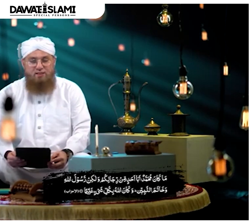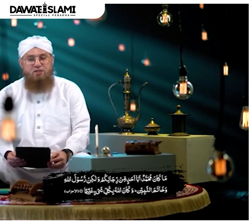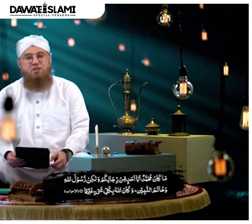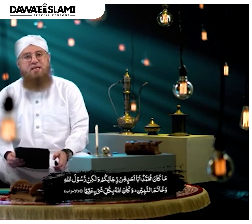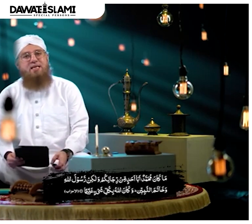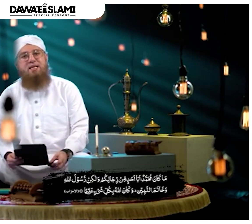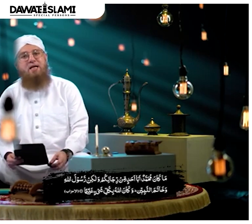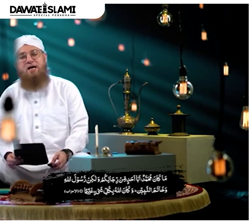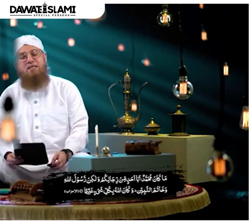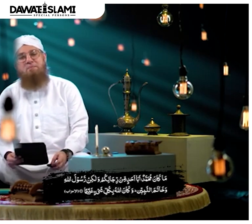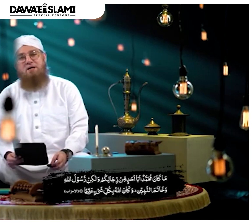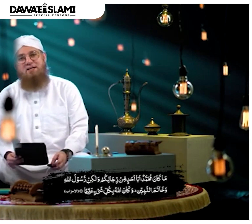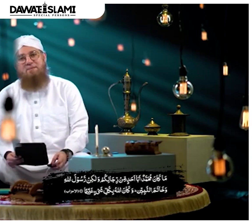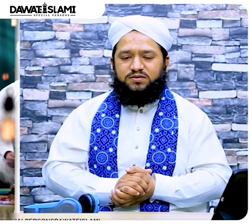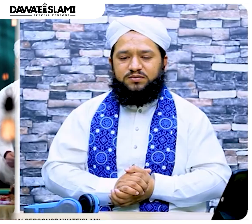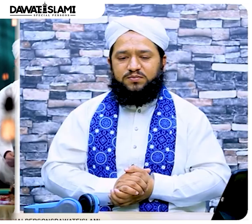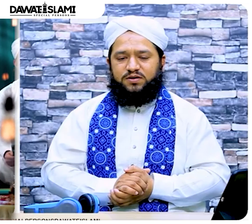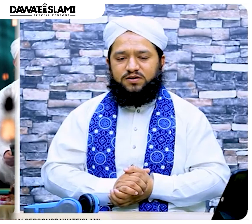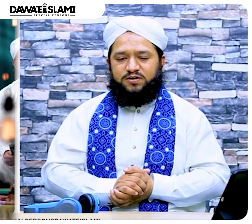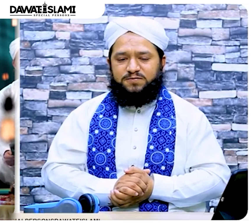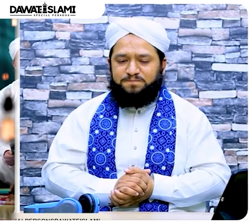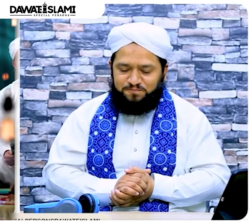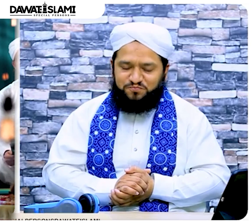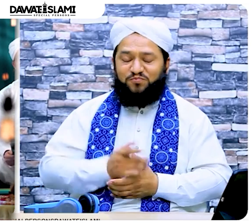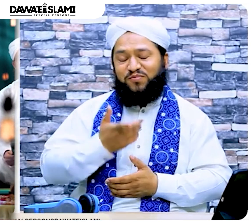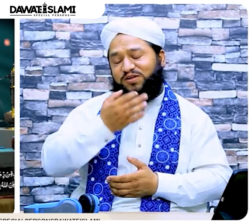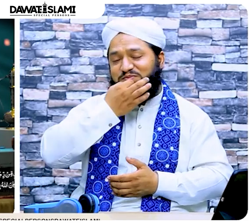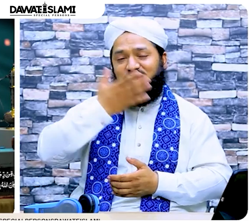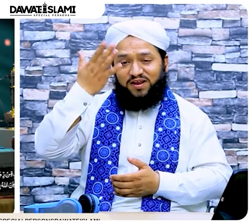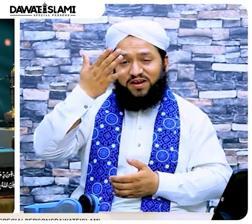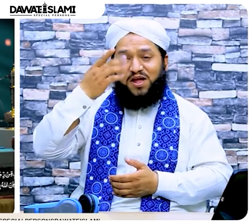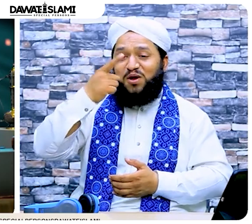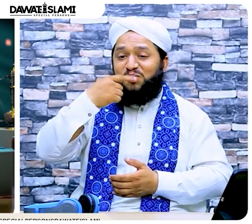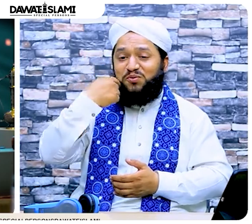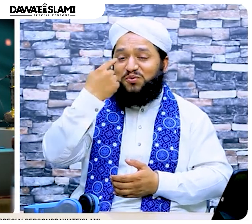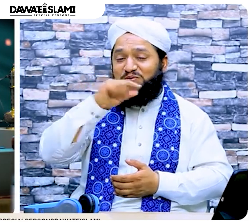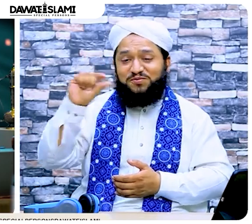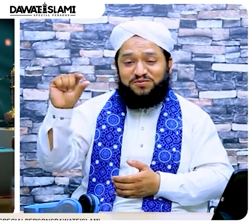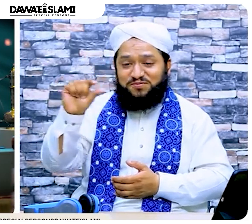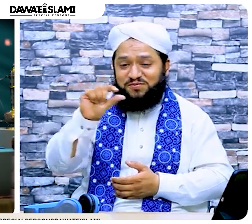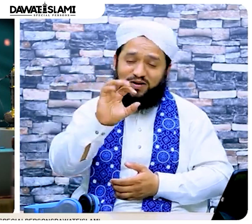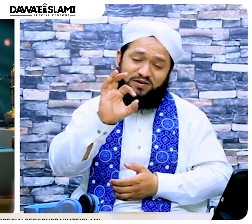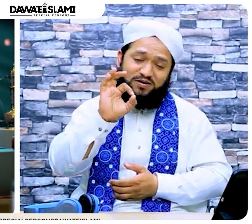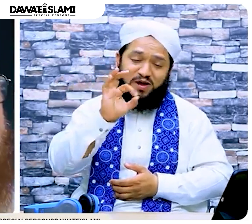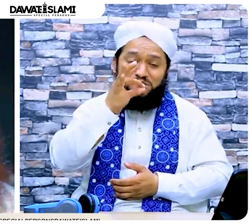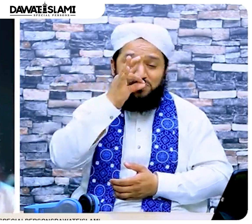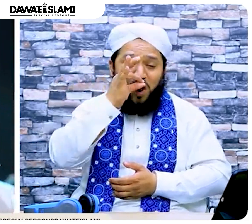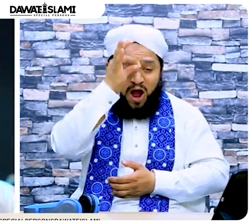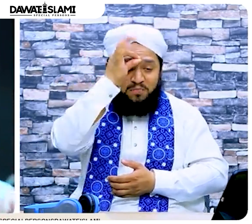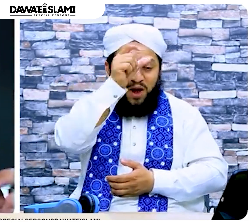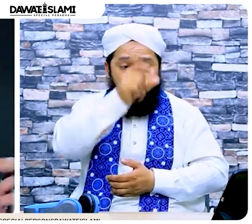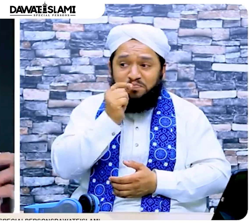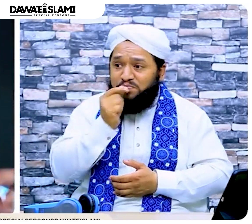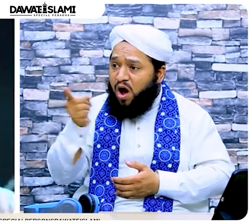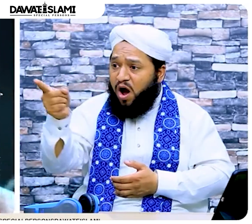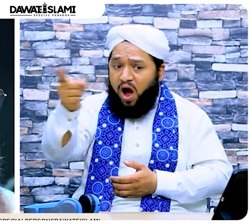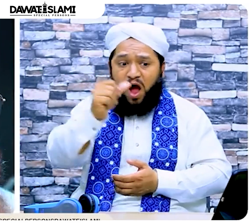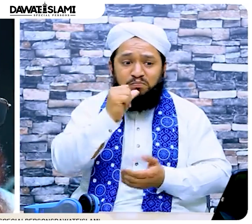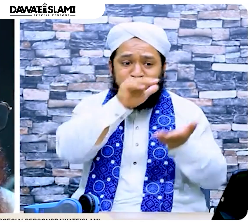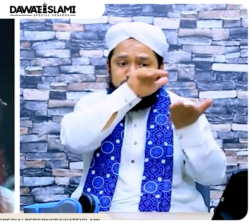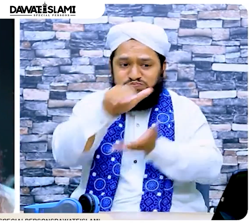دیا، ٹیسٹ دیا، مگر فیل ہونے پر تعلیم سے اس کا دل اچاٹ ہو گیا۔ کمزوری دل و دماغ کا مرض پوری عمر